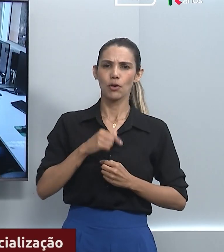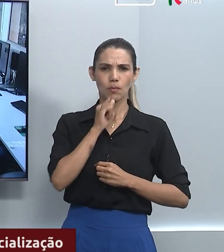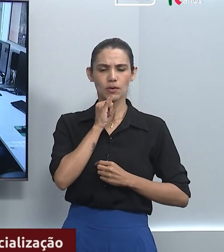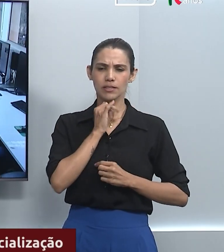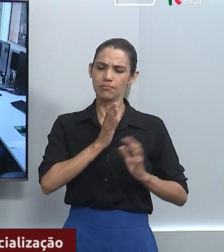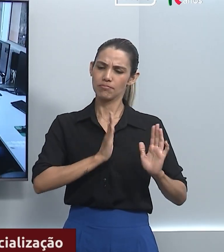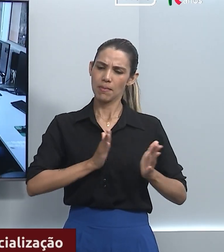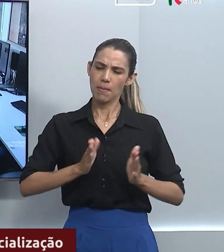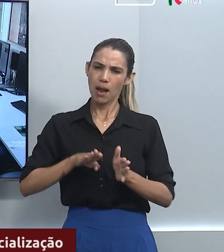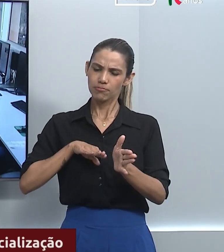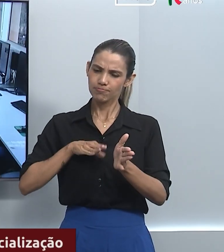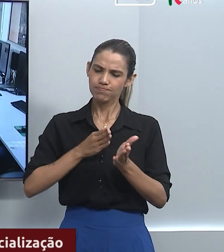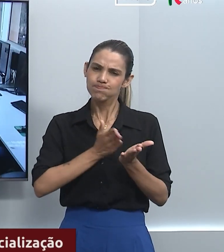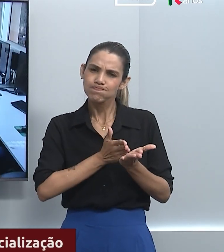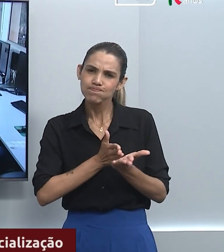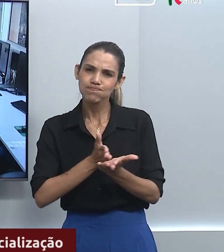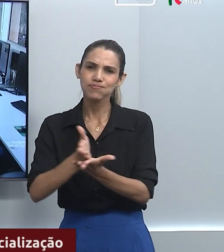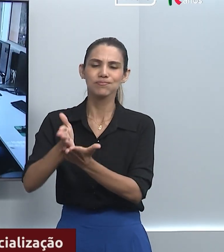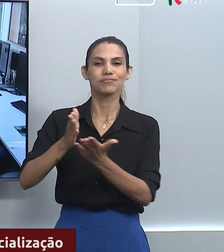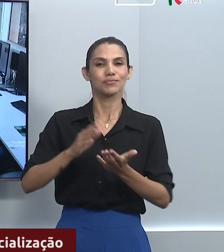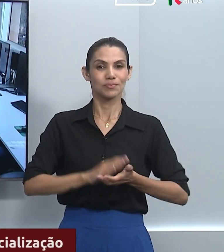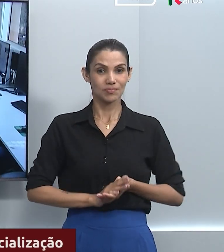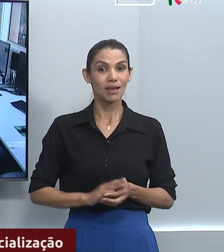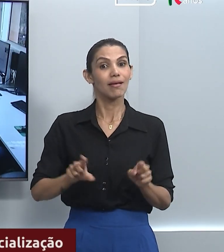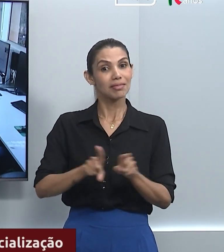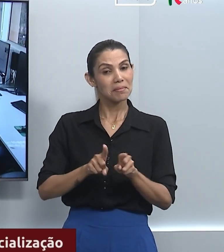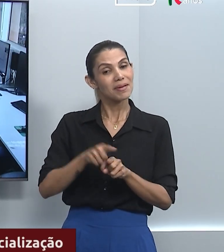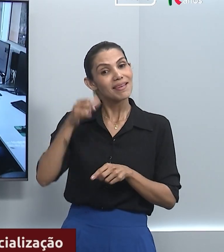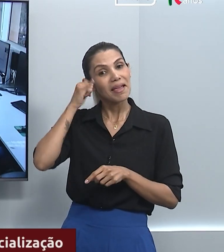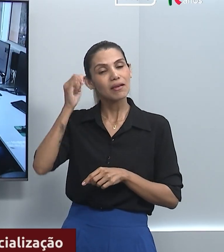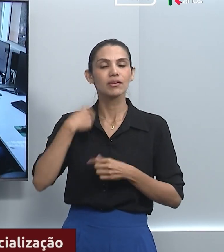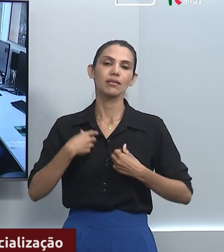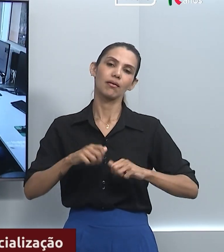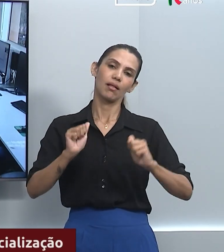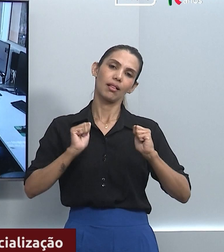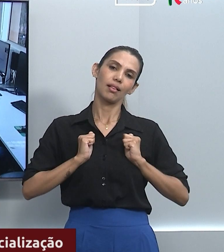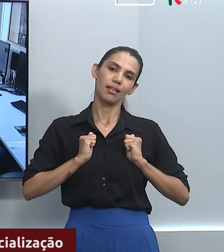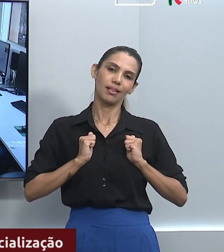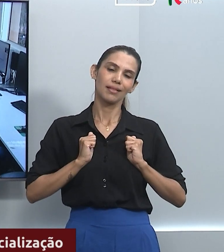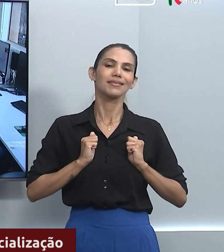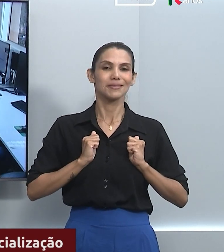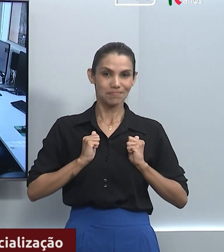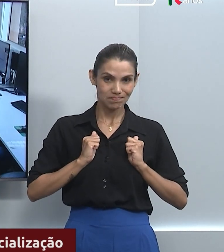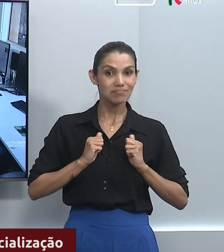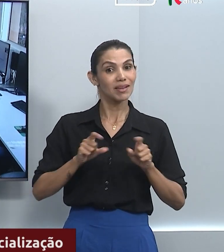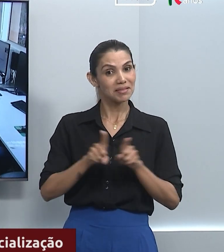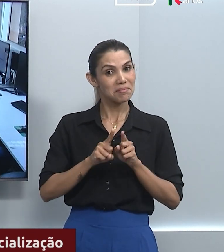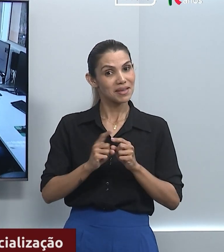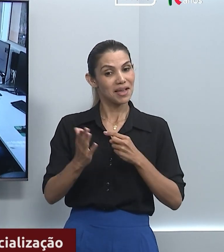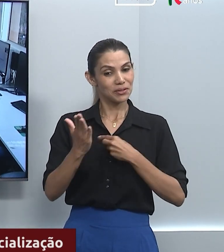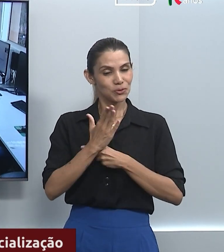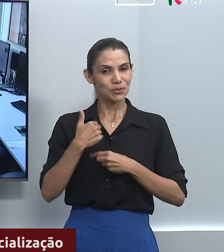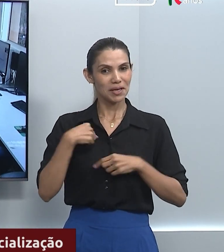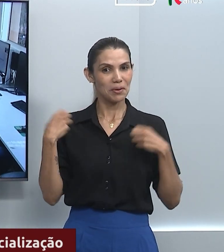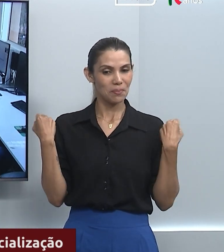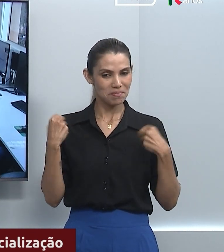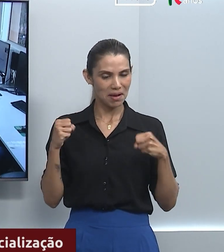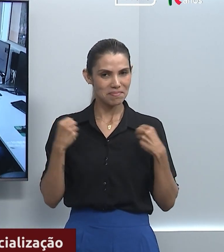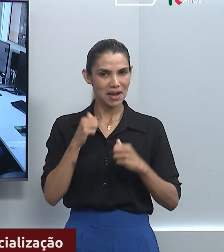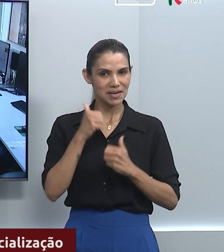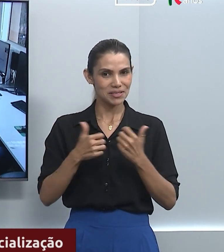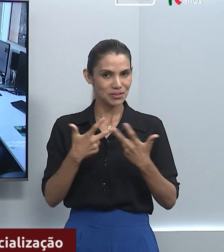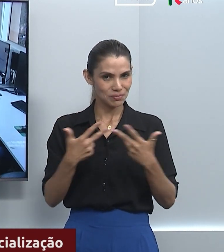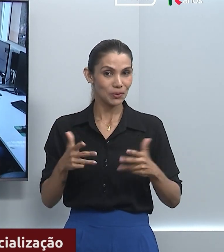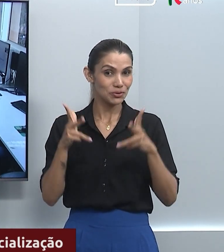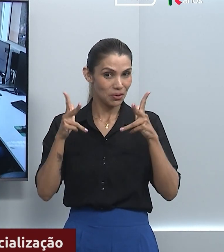torna um exercício de memória útil no combate ao sedentarismo. Ela também é uma forma de esporte, que pode auxiliar no condicionamento físico e estimular